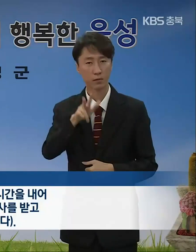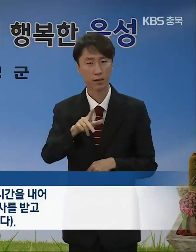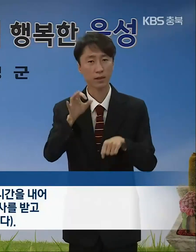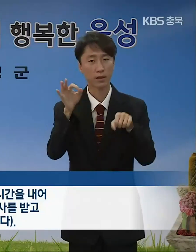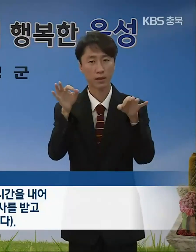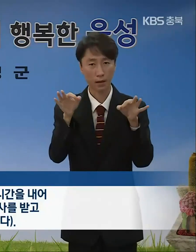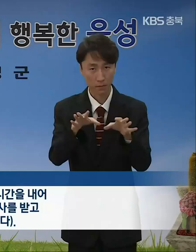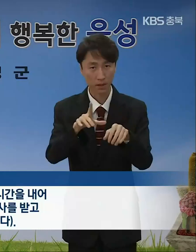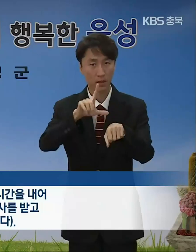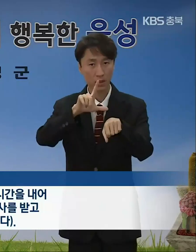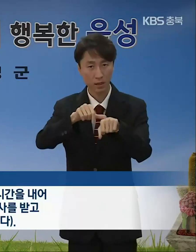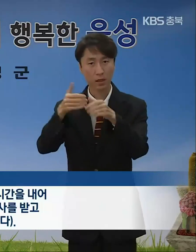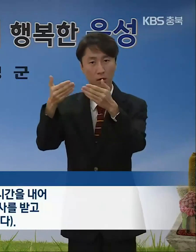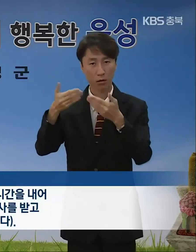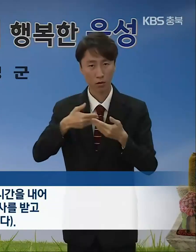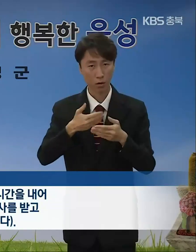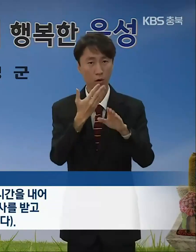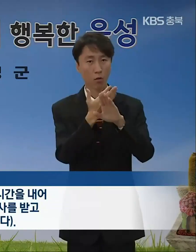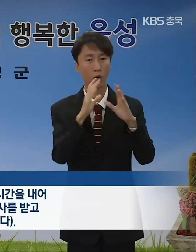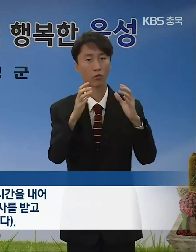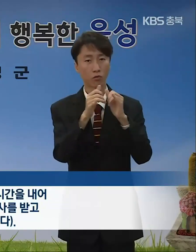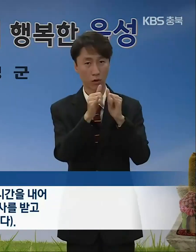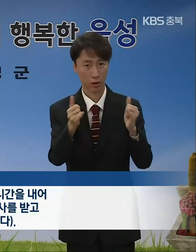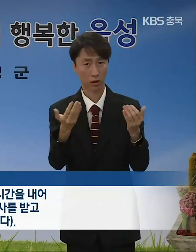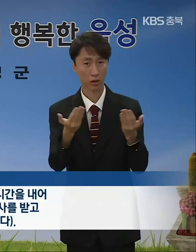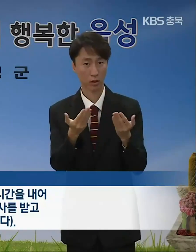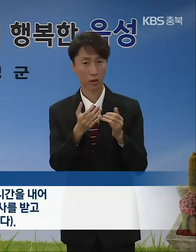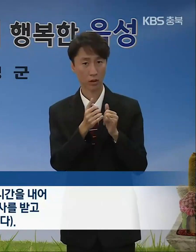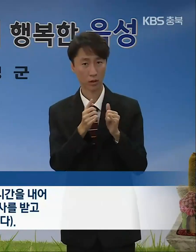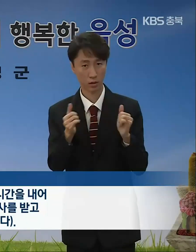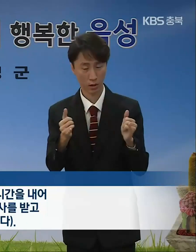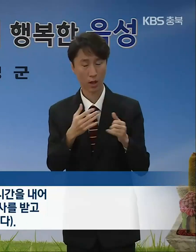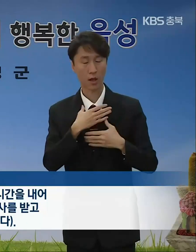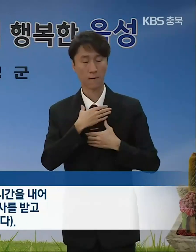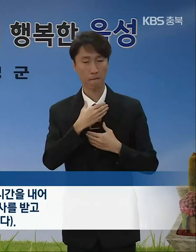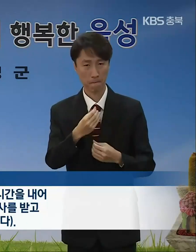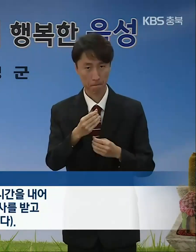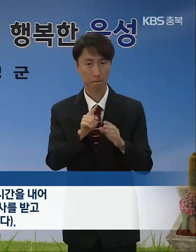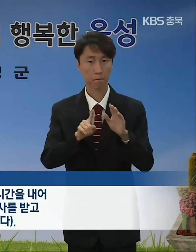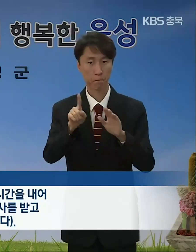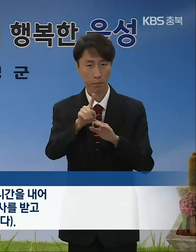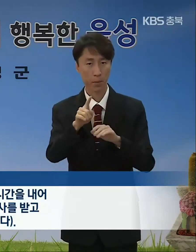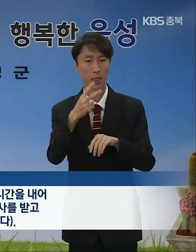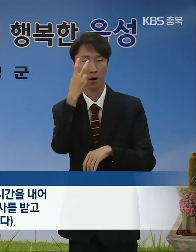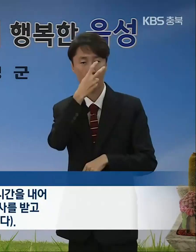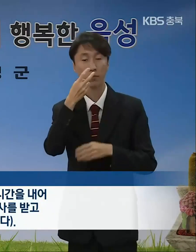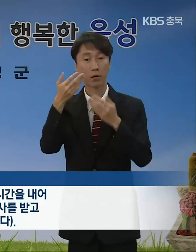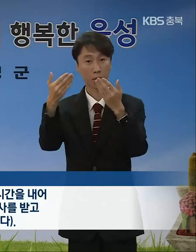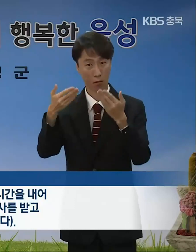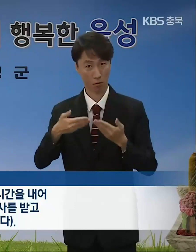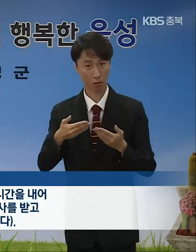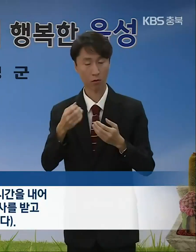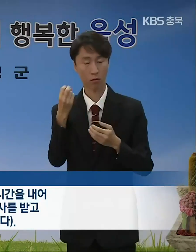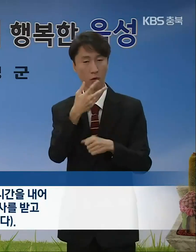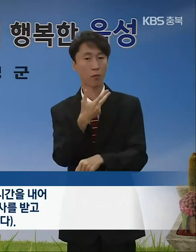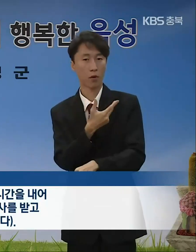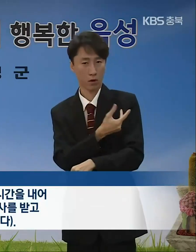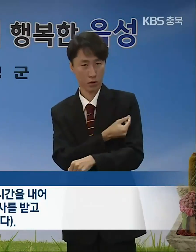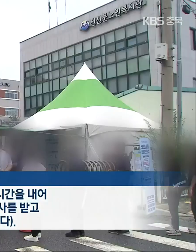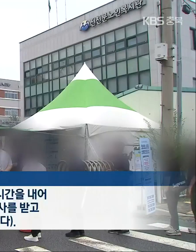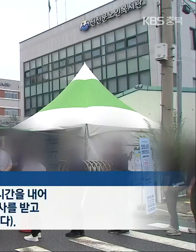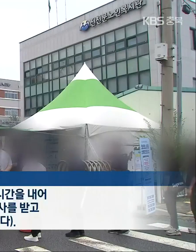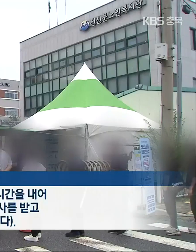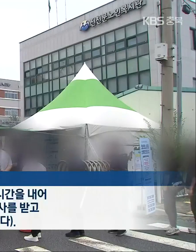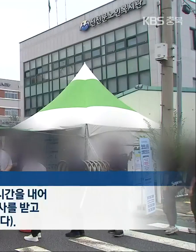내어 소속 외국인 근로자가 안심하고 선제검사를 받고 백신을 접종할 수